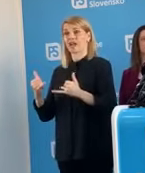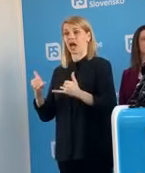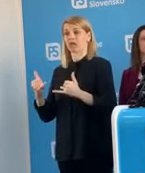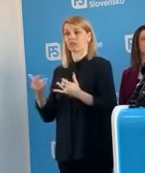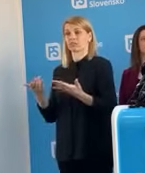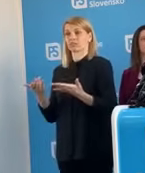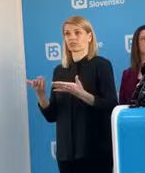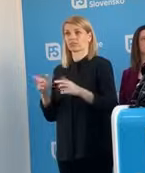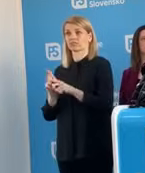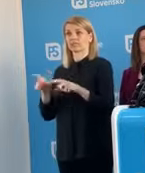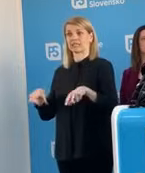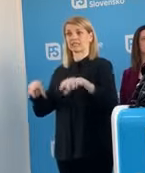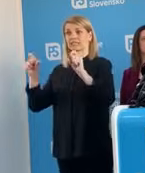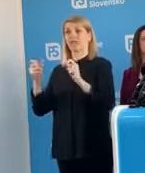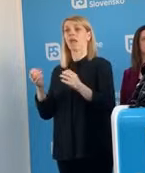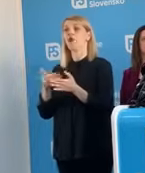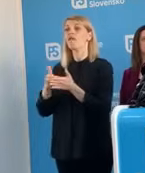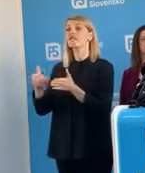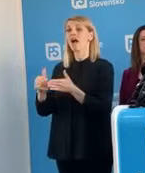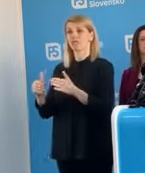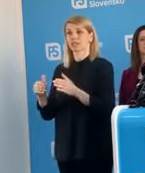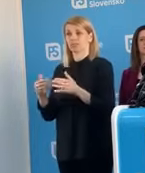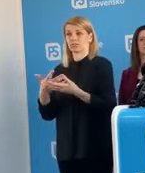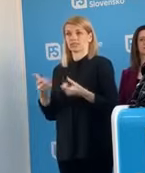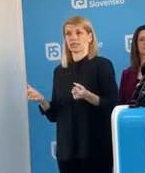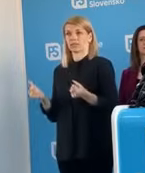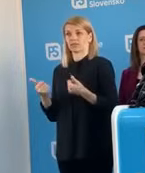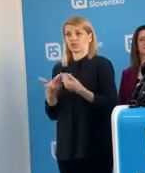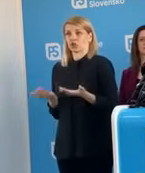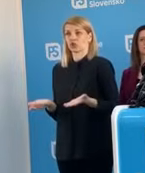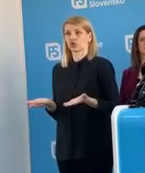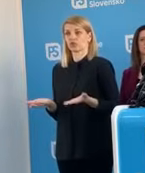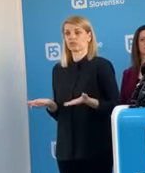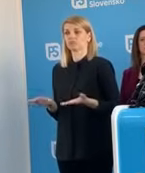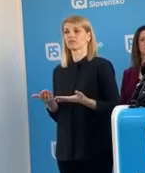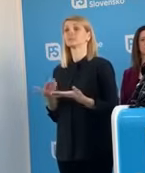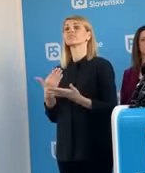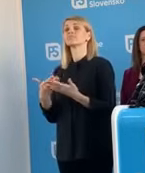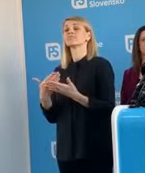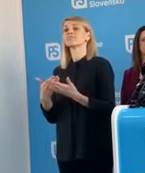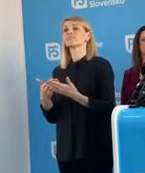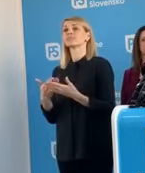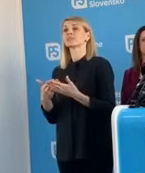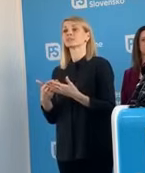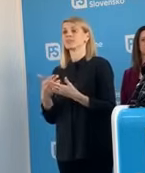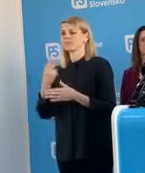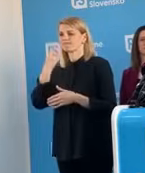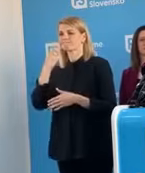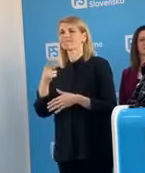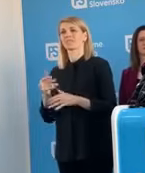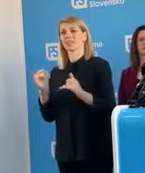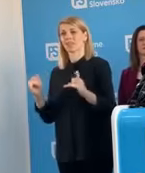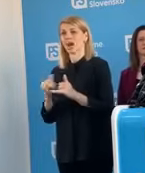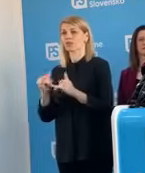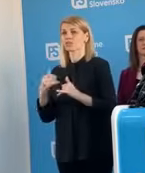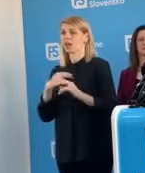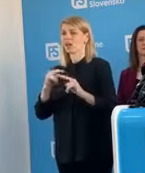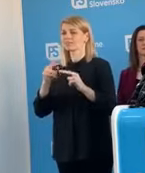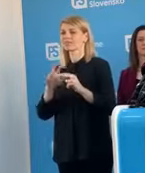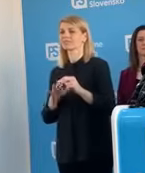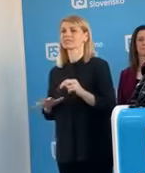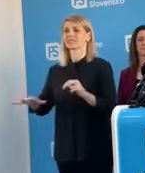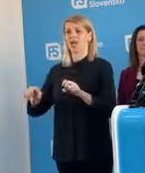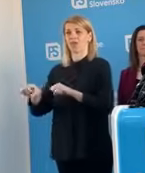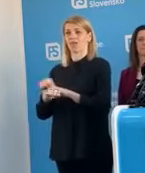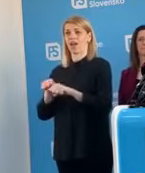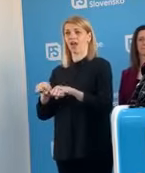z tohto titulu by sa nič nemenilo a práve preto naozaj vyzývam celú